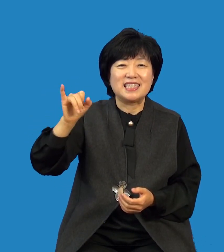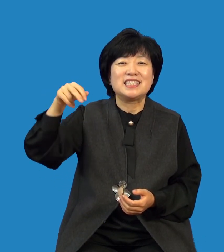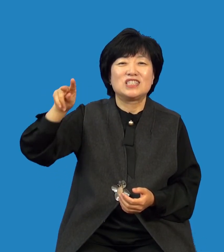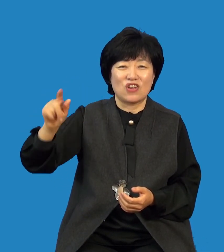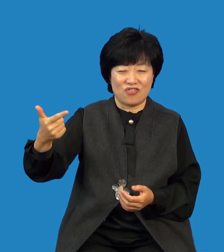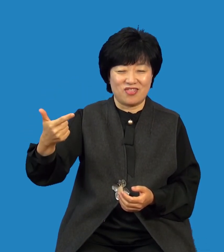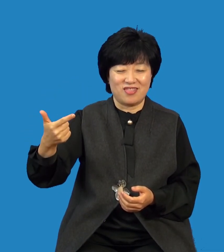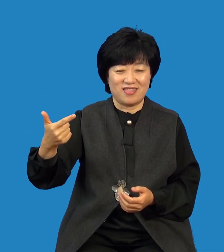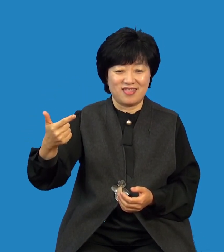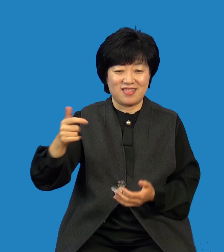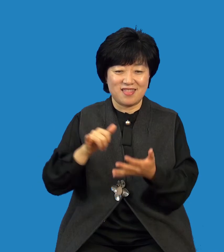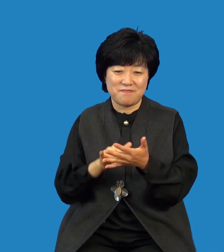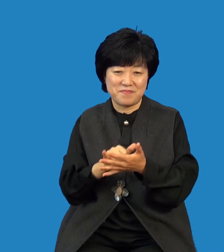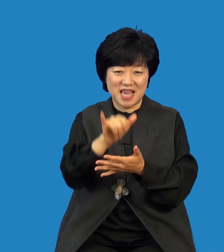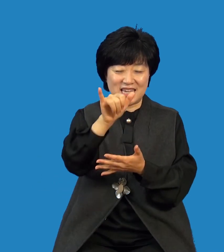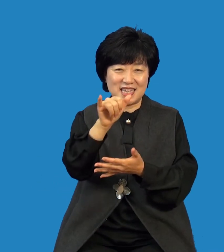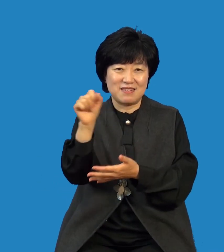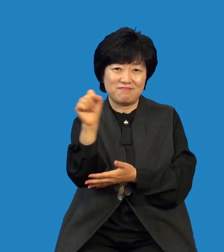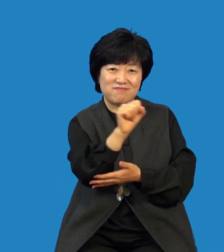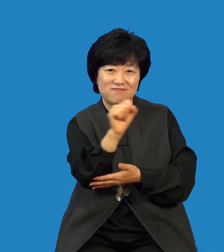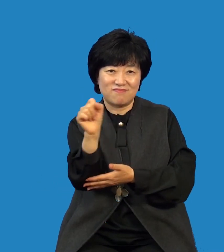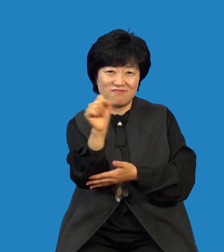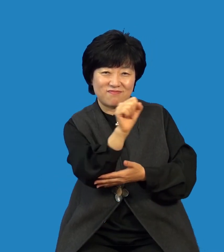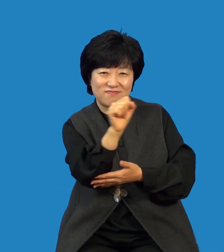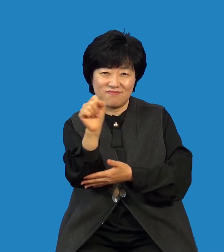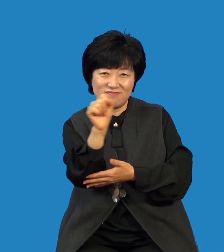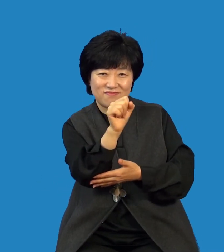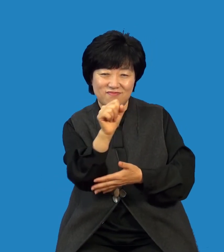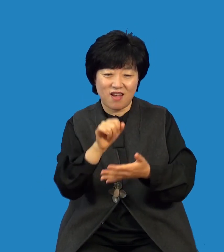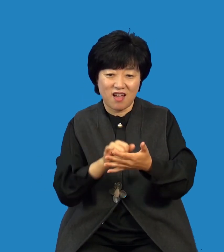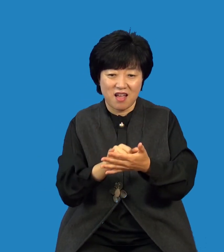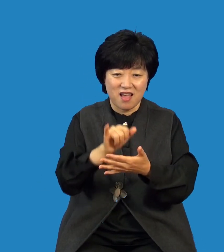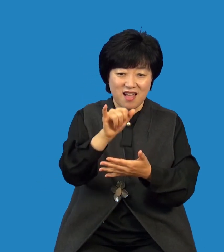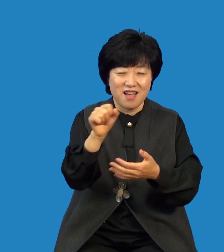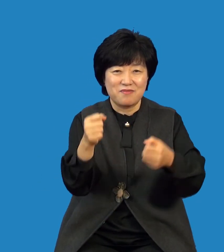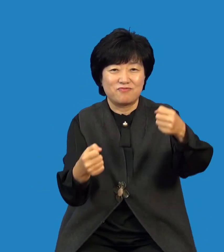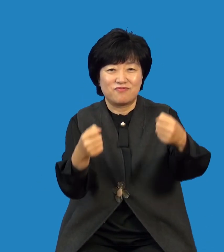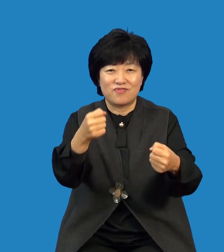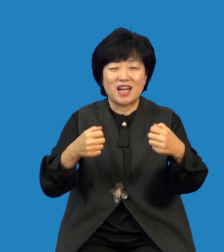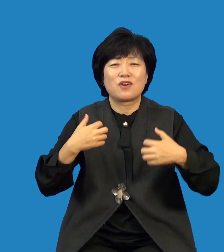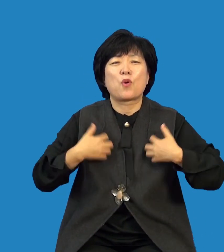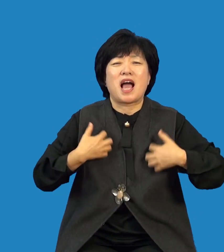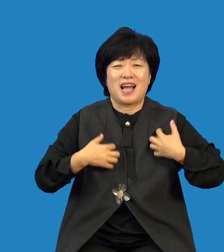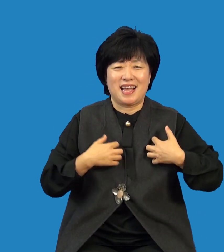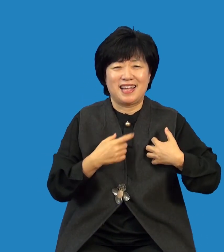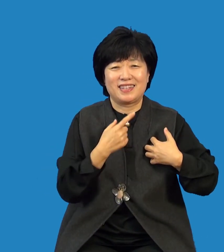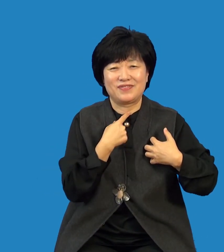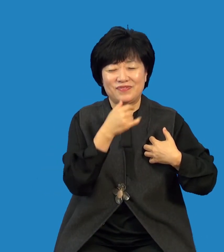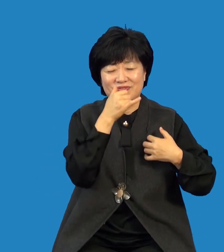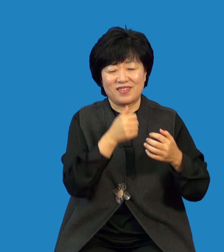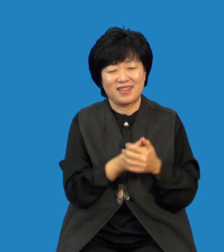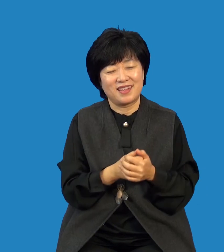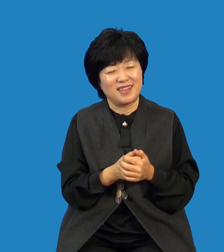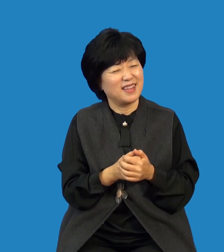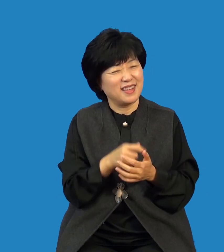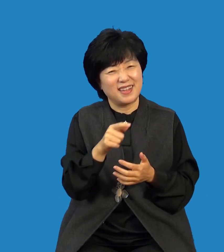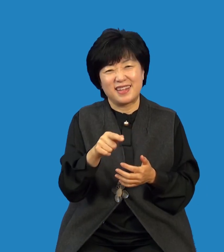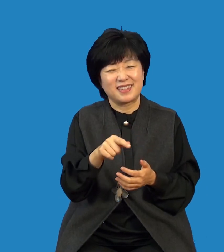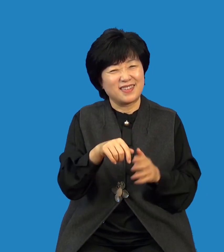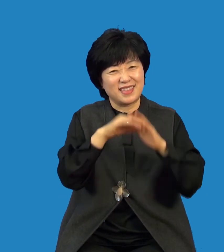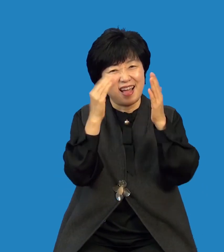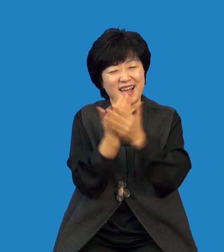플라이트 시뮬레이터인가 뭐 시뮬레이션인가. 하여간 그거 제가 한 번도 비행기 제대로 못 떴어요. 우리 인생은 여러분 초보 운전에서 갈 수 있는 게 아니라는